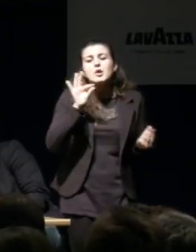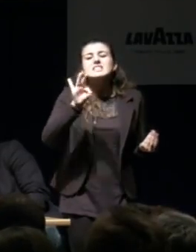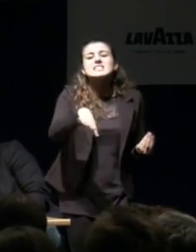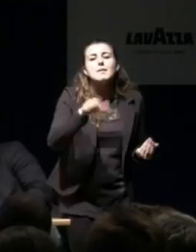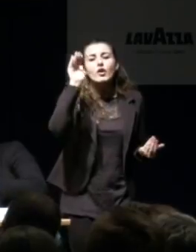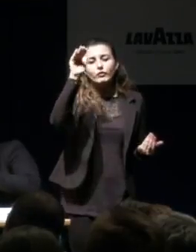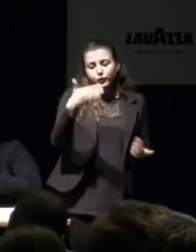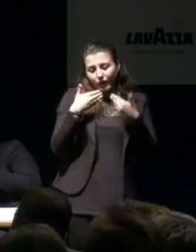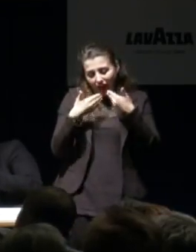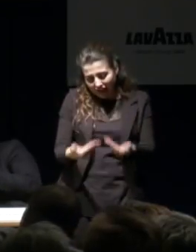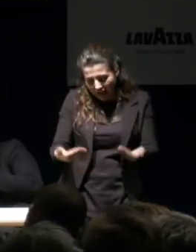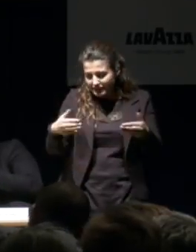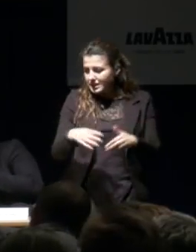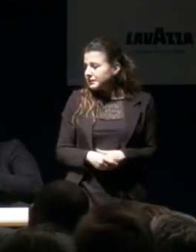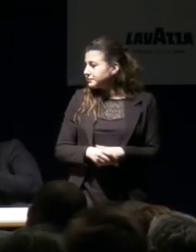grazie